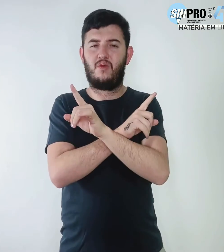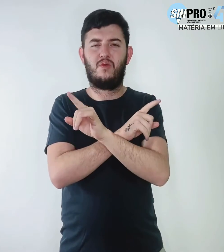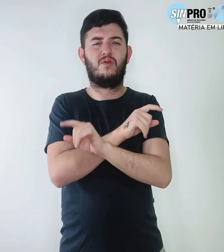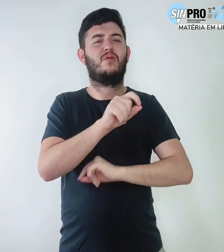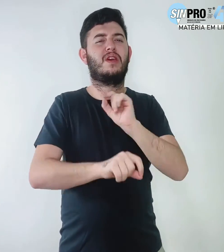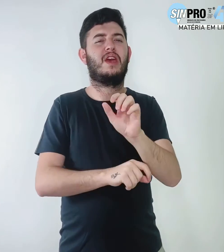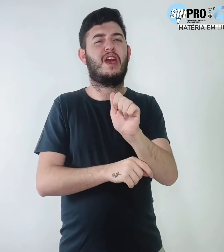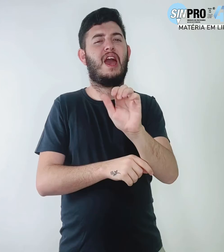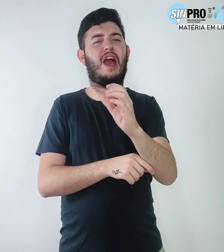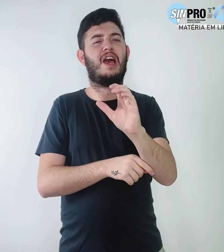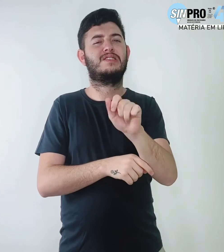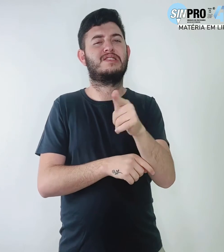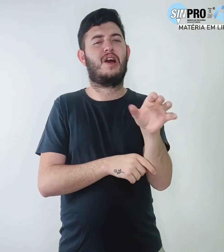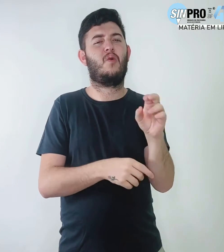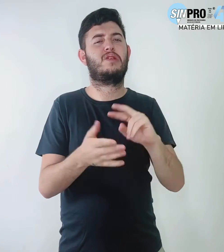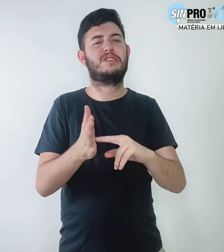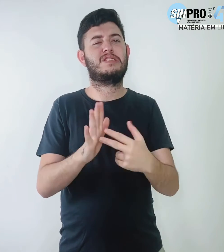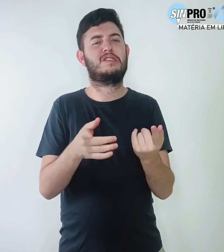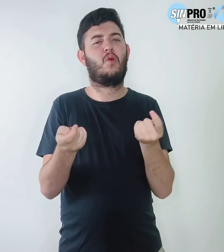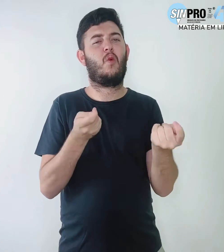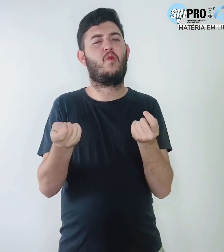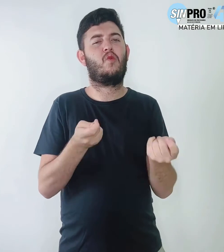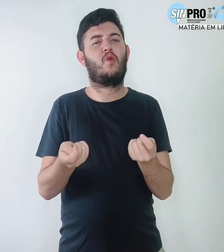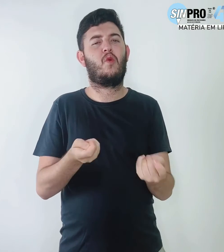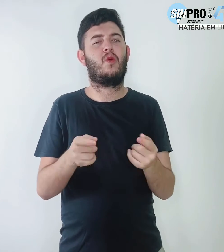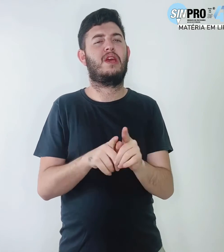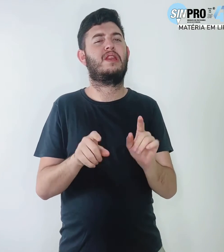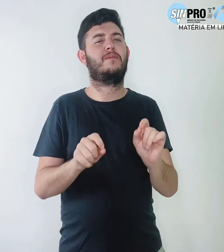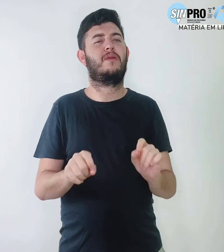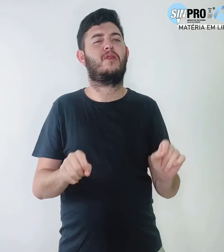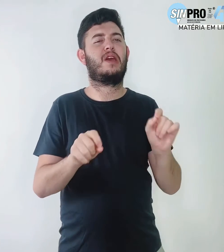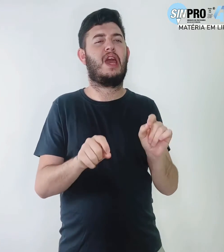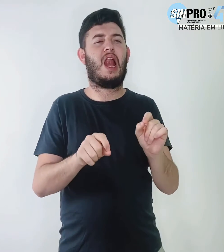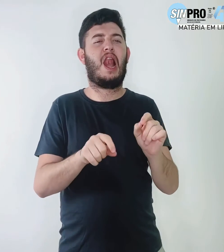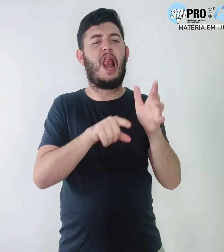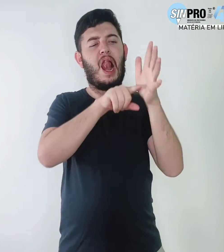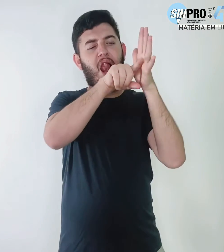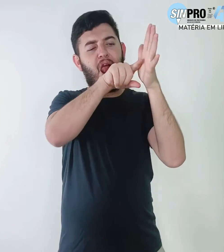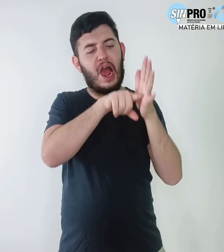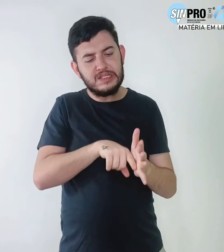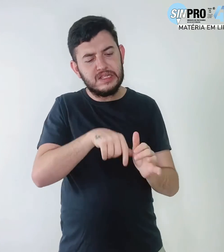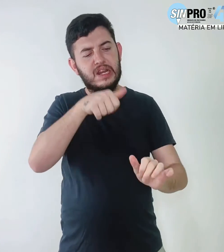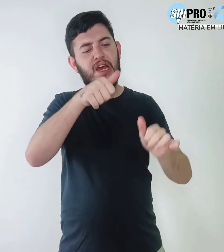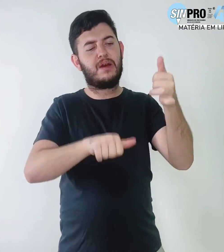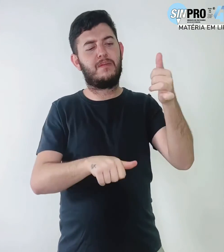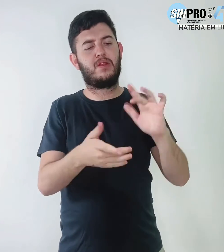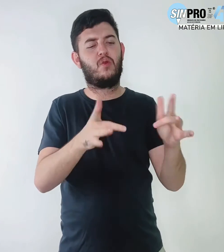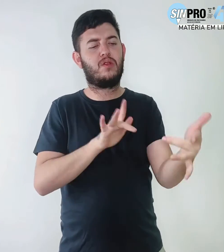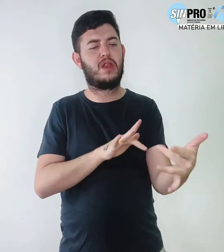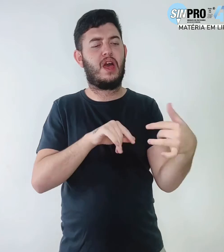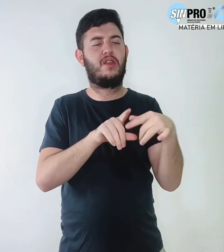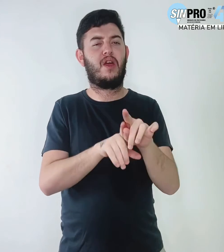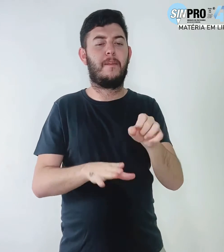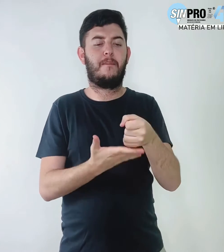o estabelecimento de ações de controle e de rastreamento de contato, de apoio social e